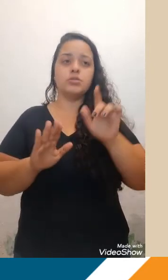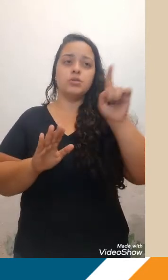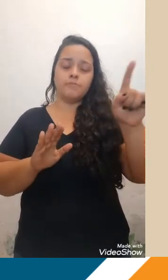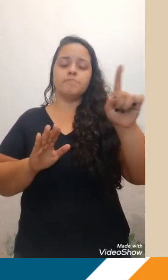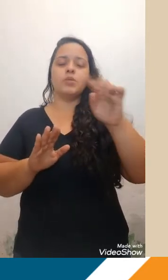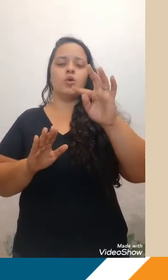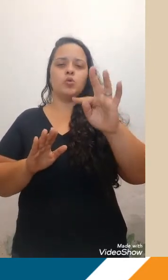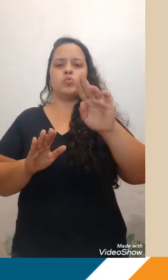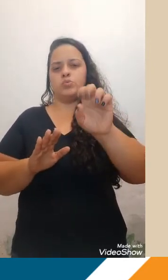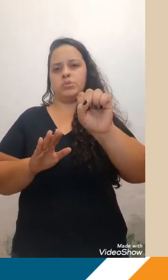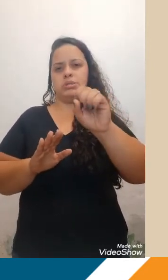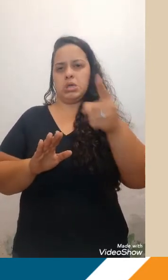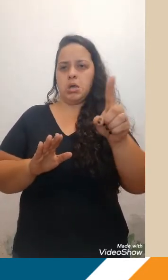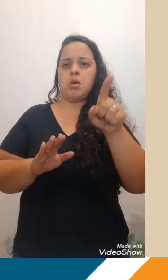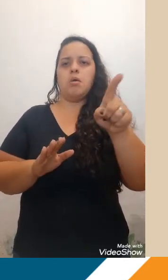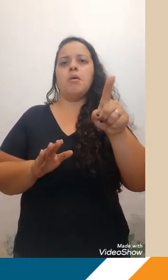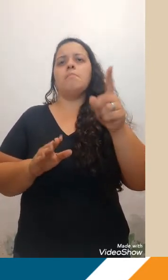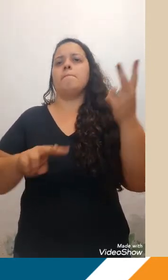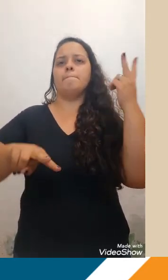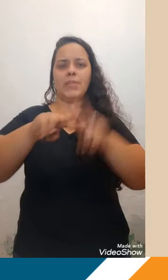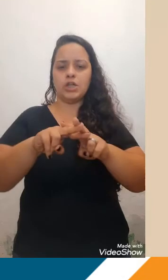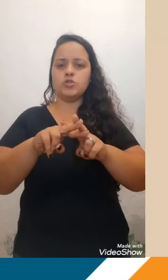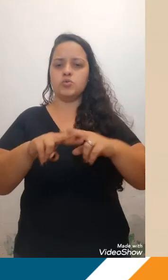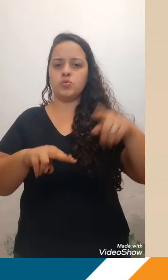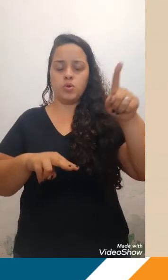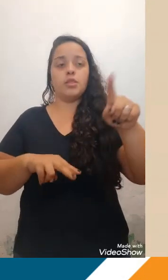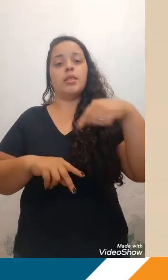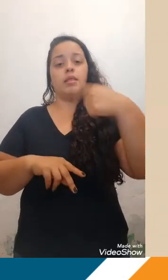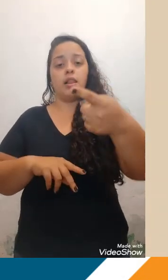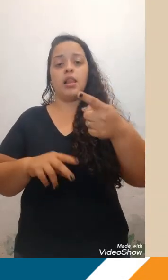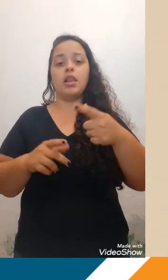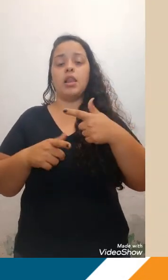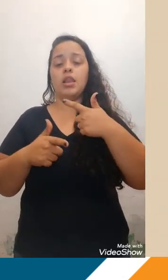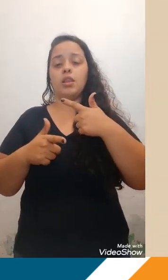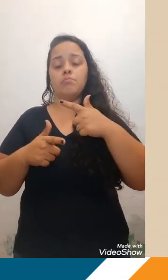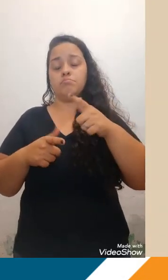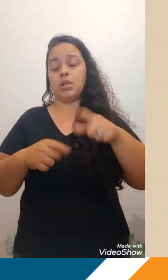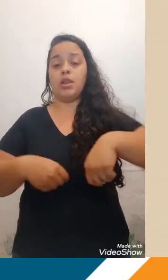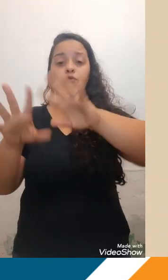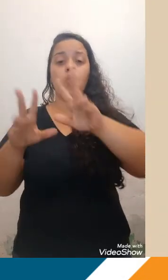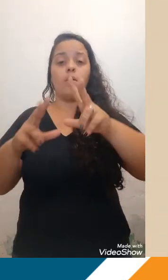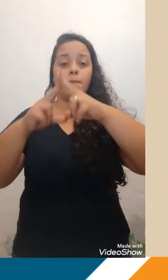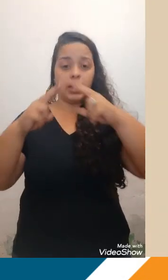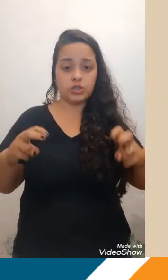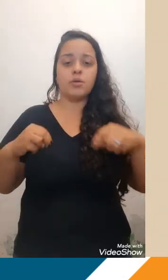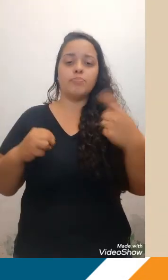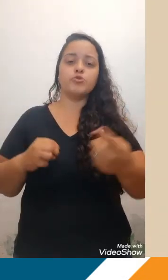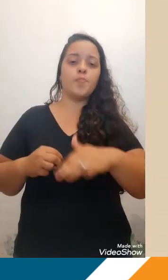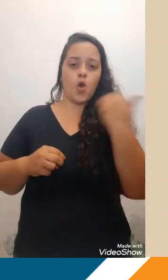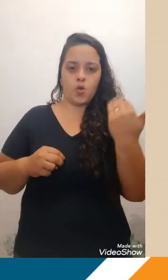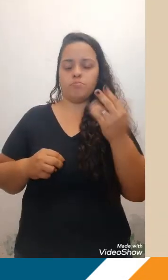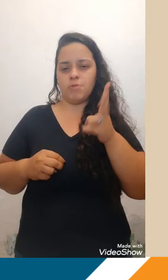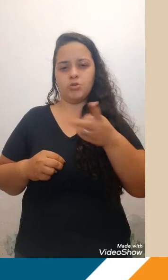acabou preso e levado para Paris, onde ele morreu 2 anos depois, vítima de maus tratos. Contudo, as